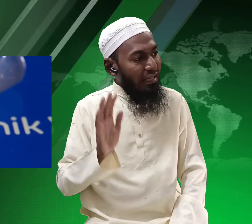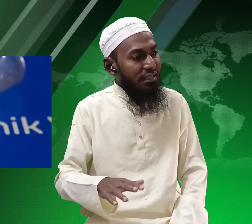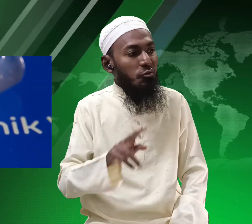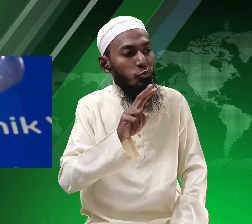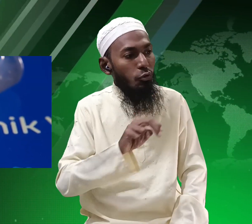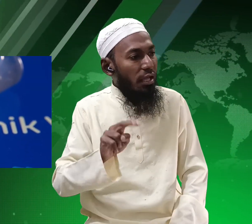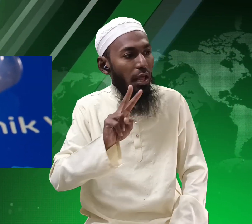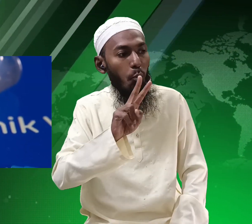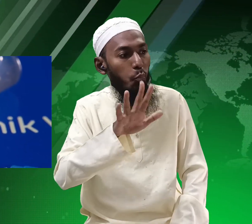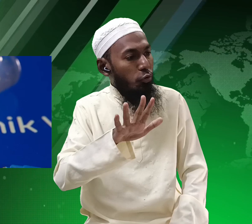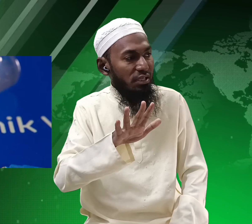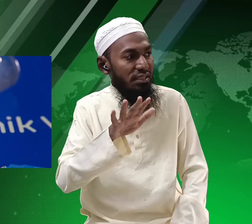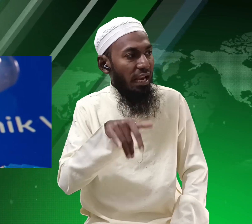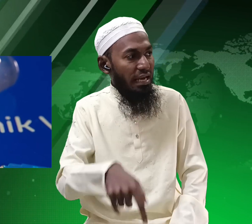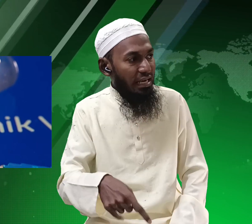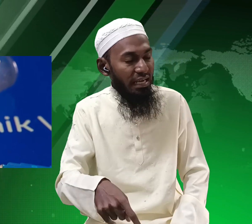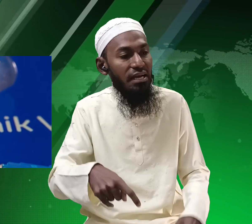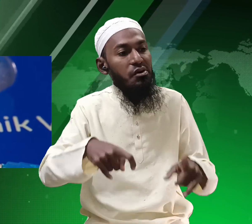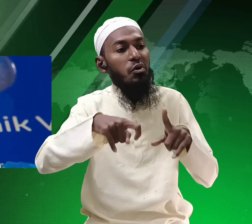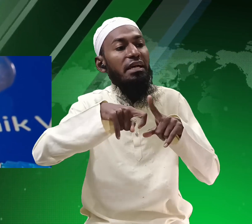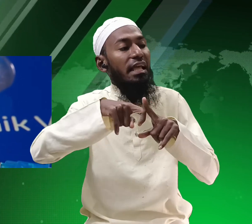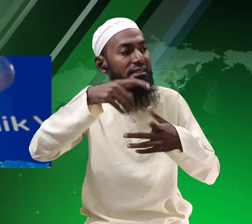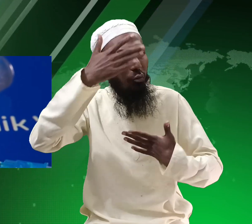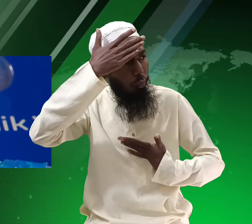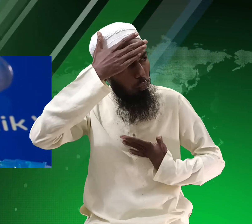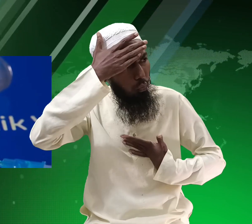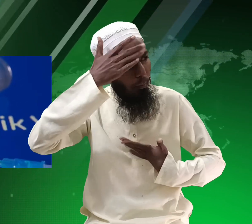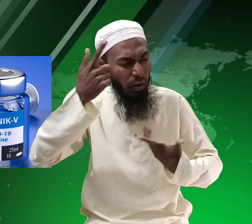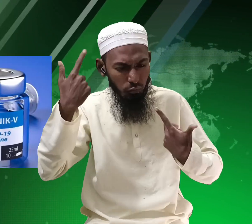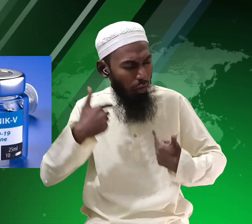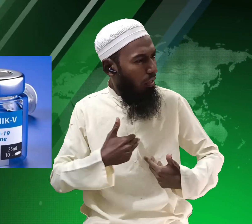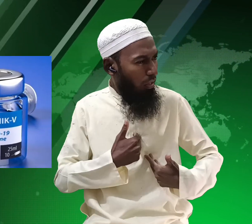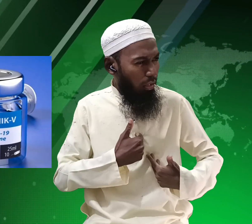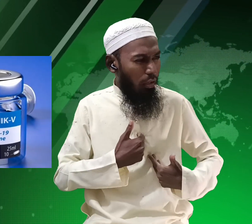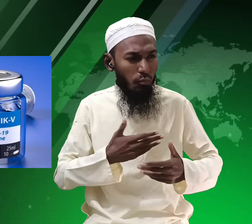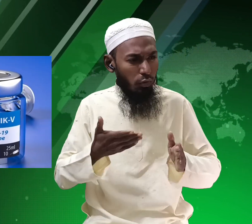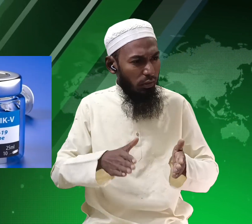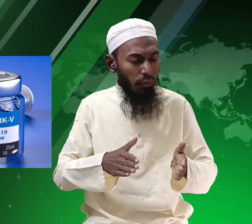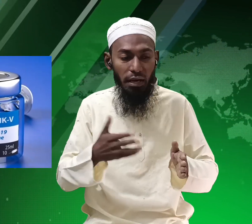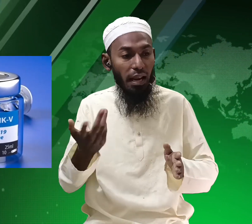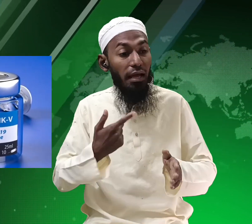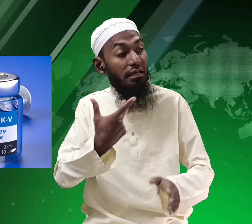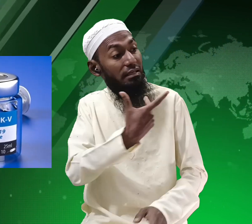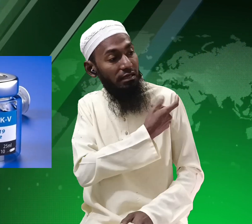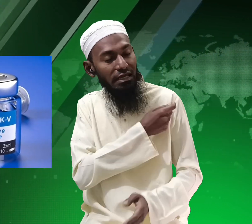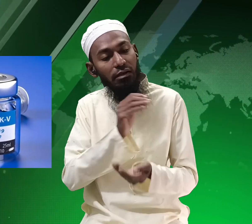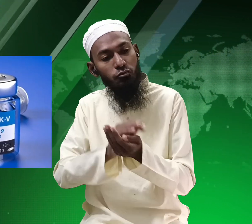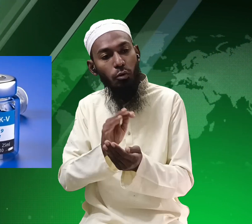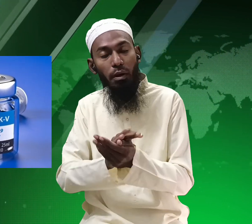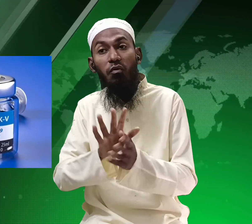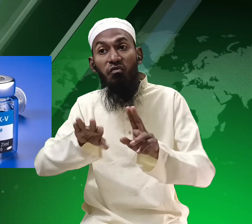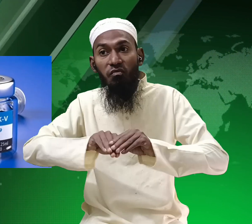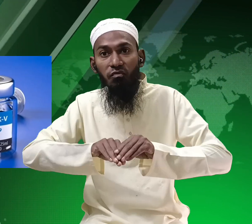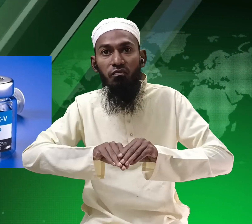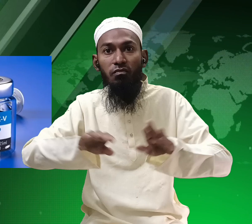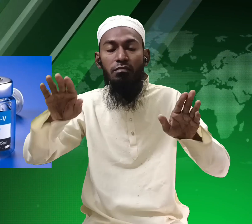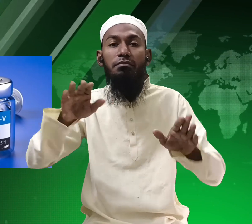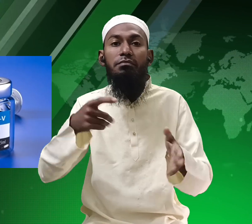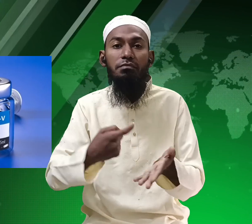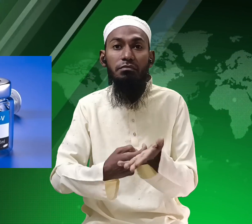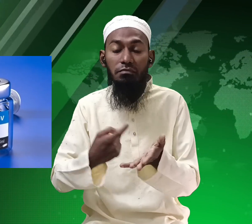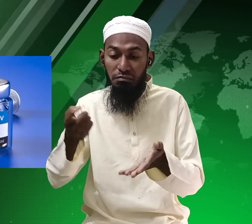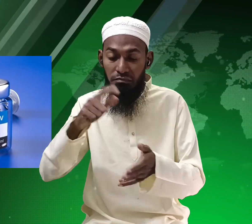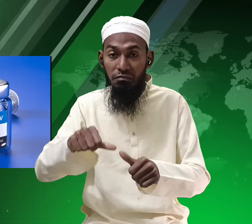সালের শুরুর দিকে এই টিকা জনগণের জন্য উন্মুক্ত করতে পারব। নতুন এই টিকার প্রস্তুতিতে ব্যবহার করা হয়েছে